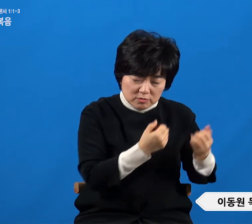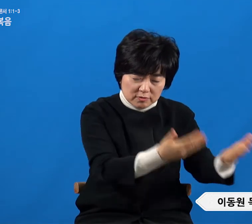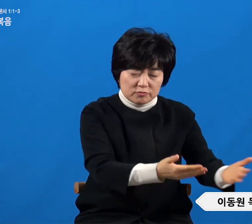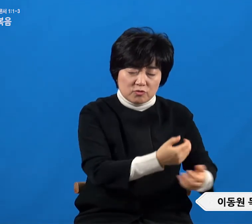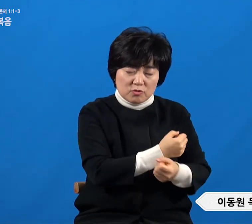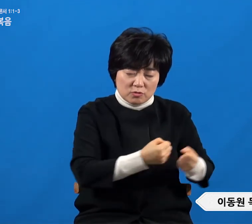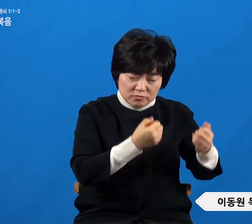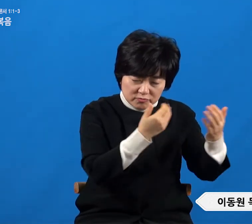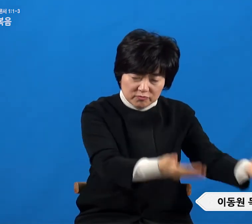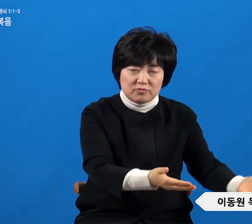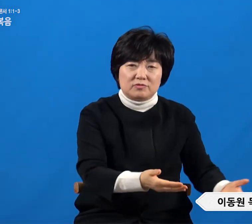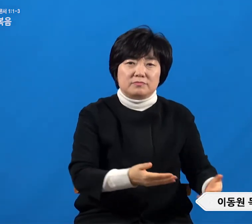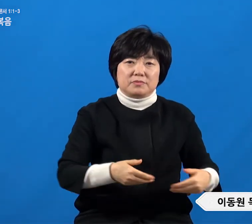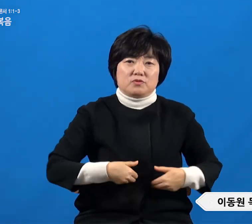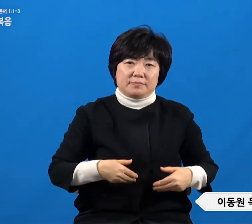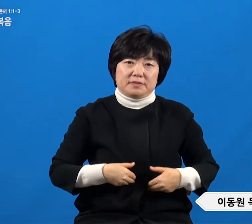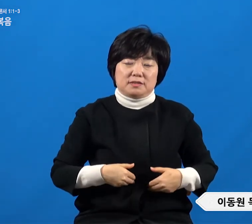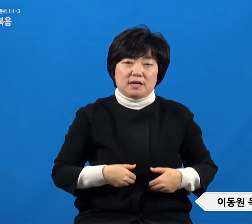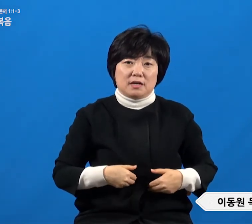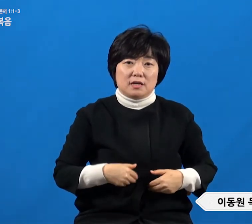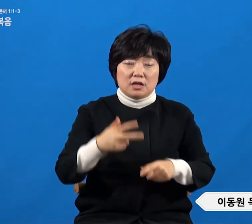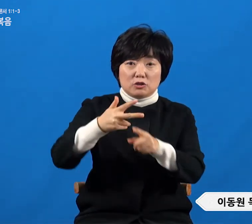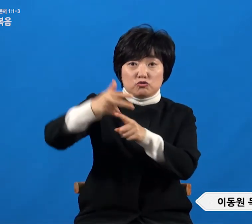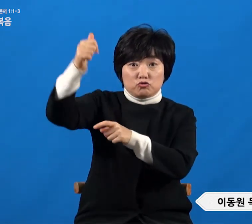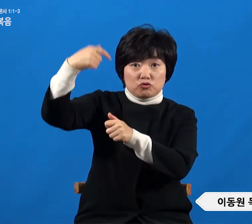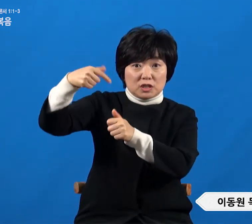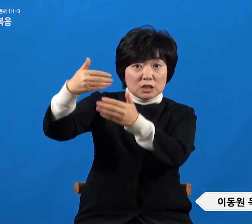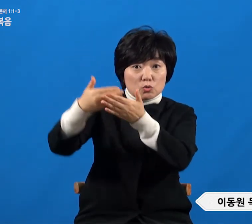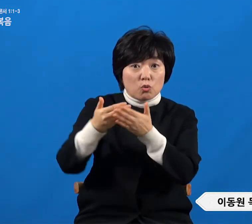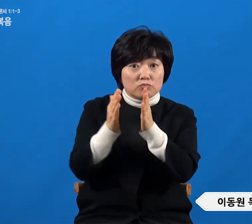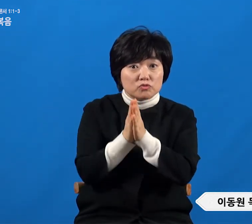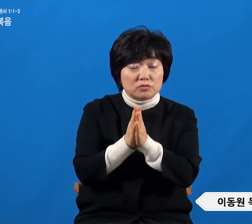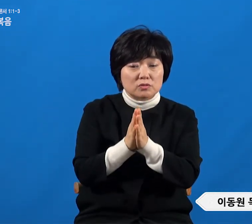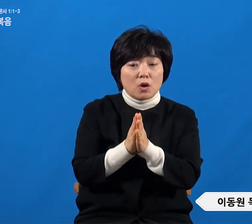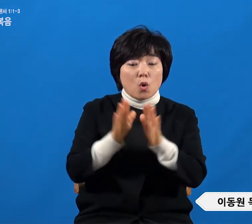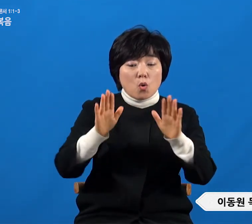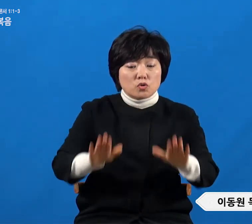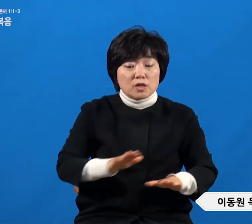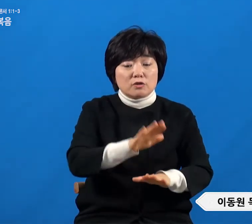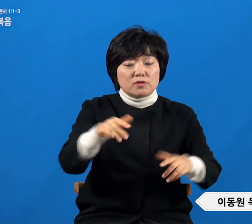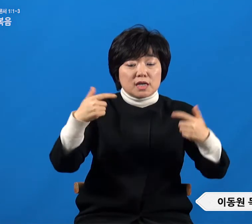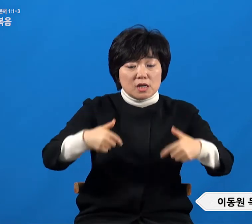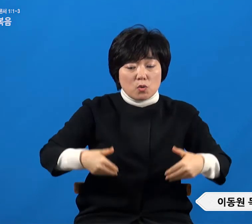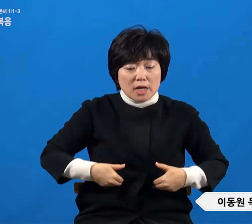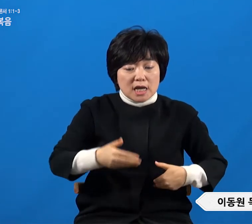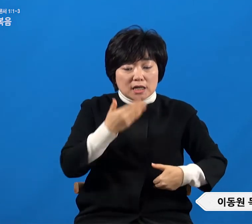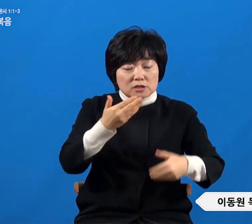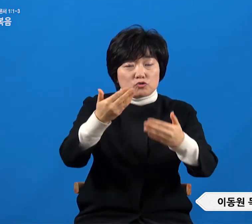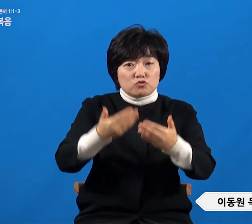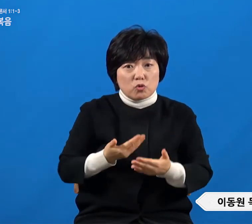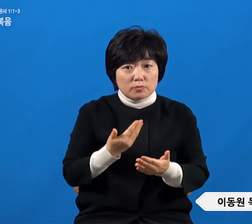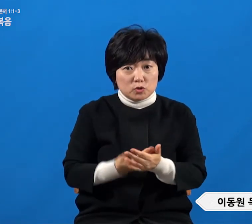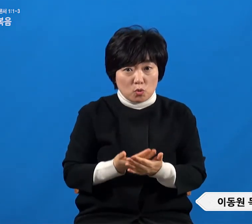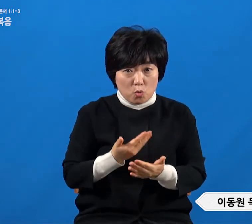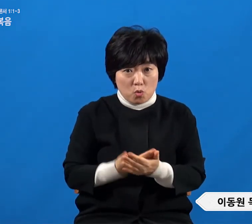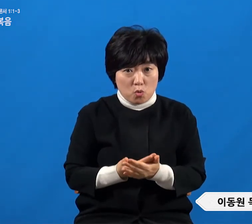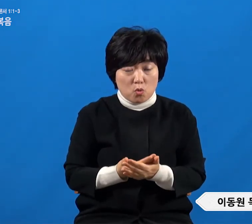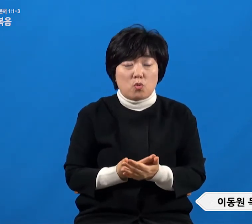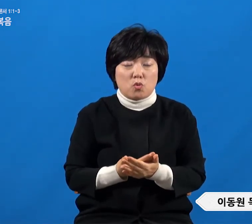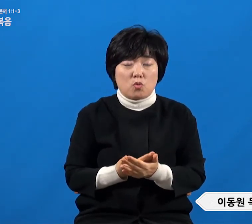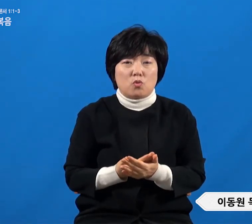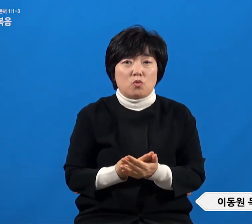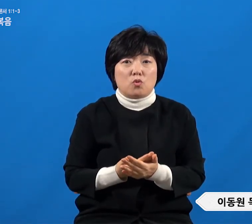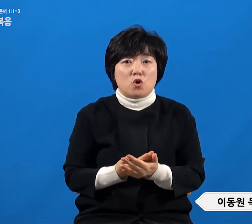합니다. 주기도문 기억하시죠? 오늘날 우리에게 일용할 양식을 주시옵고. 그러나 주기도문은 거기서